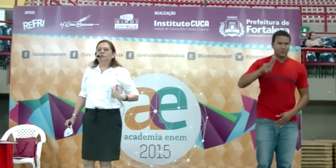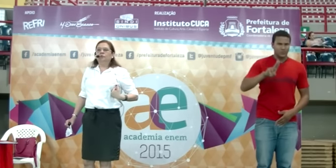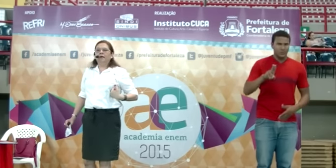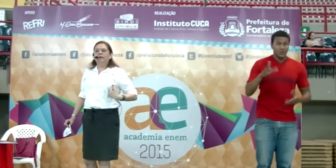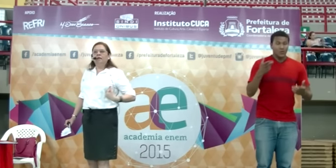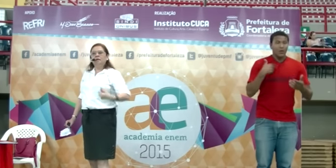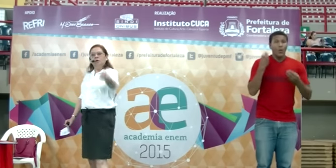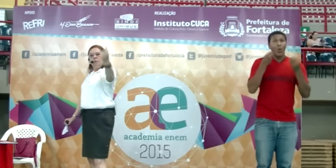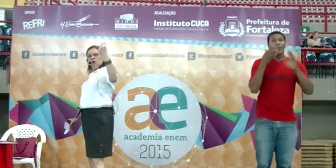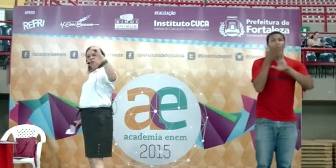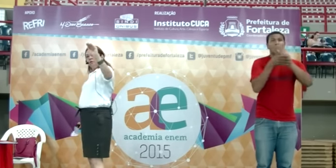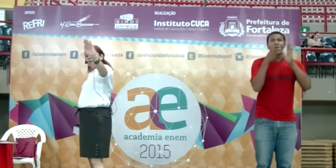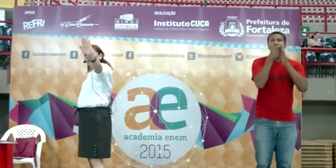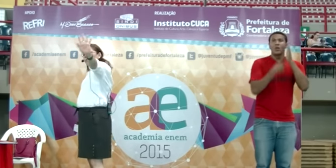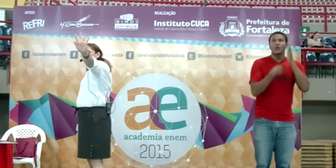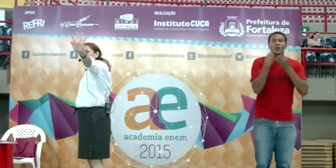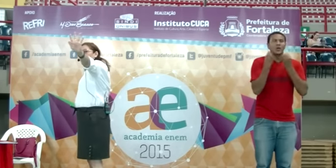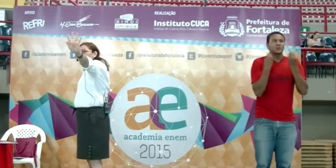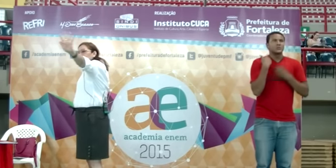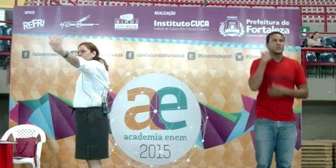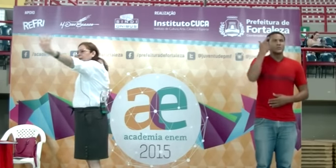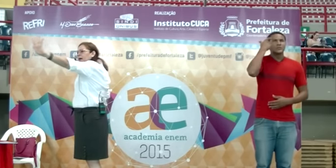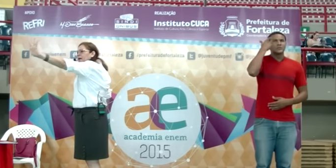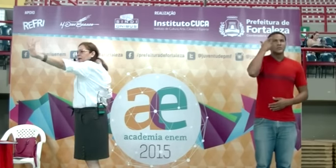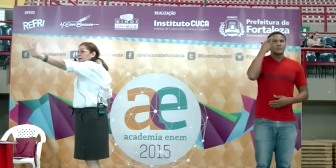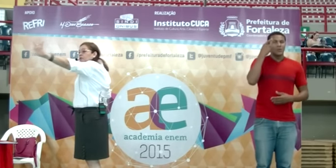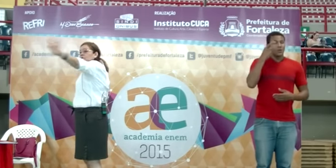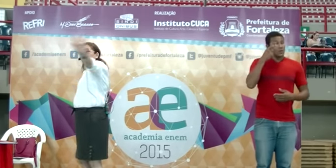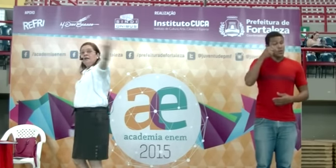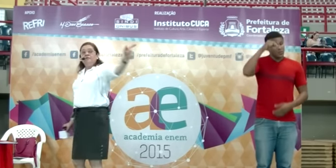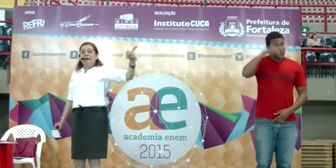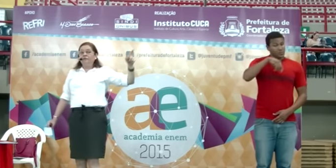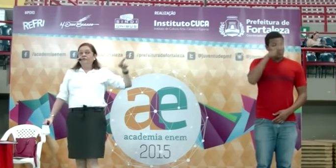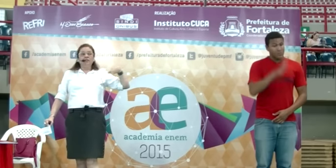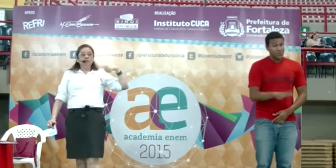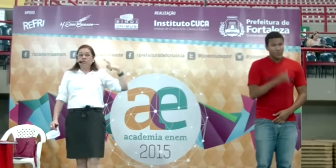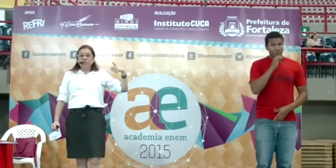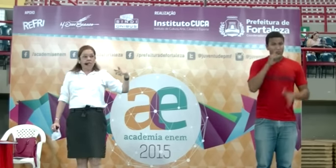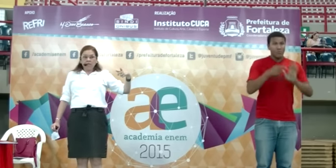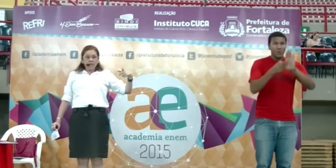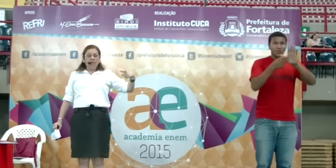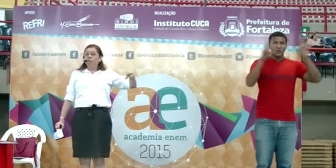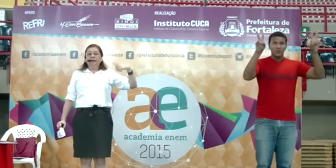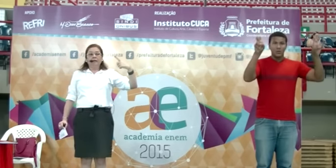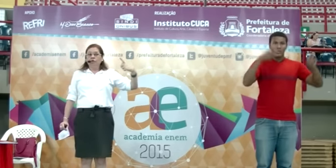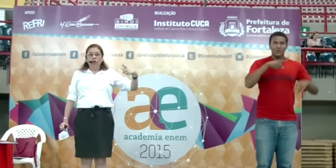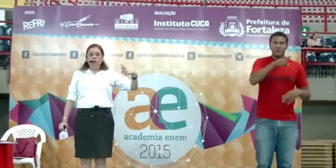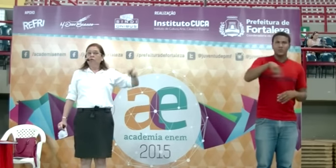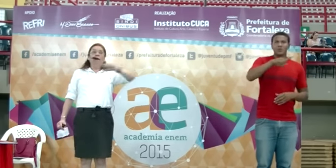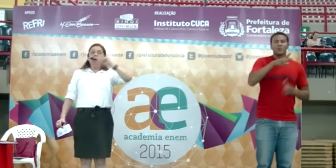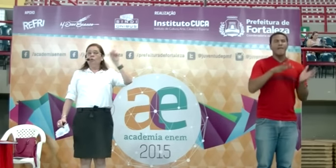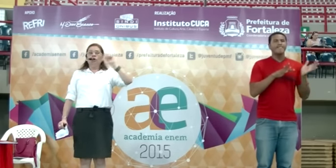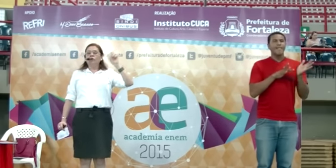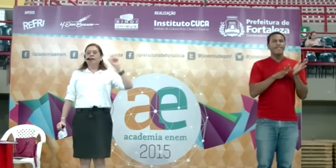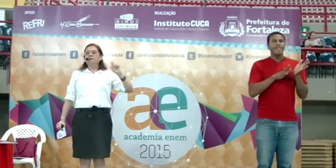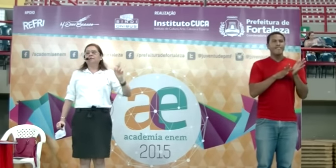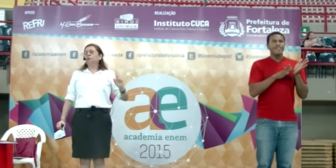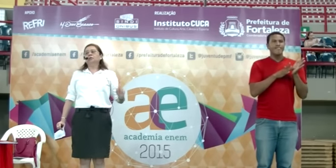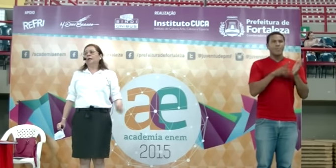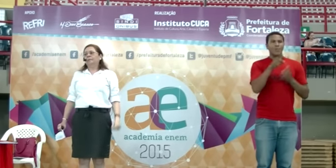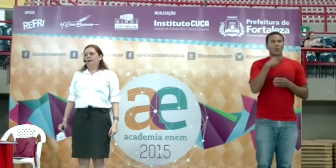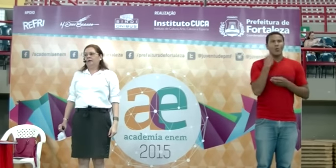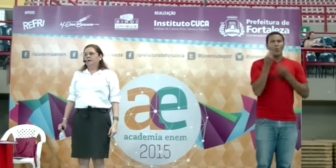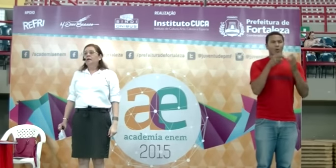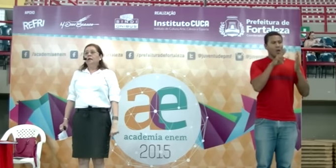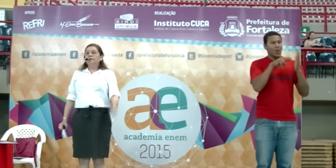começo minha redação do Enem? Mostrando para o leitor o tema. Você vai fingir que o leitor não